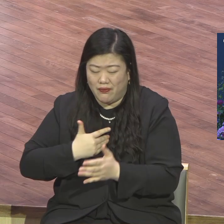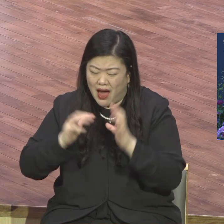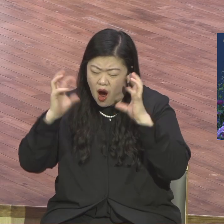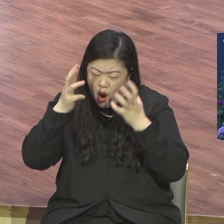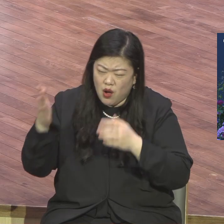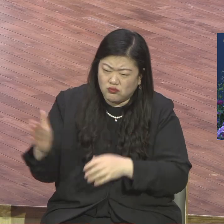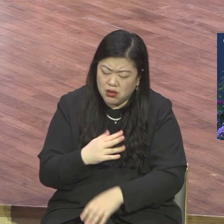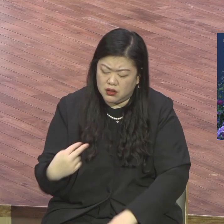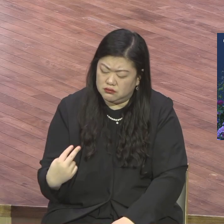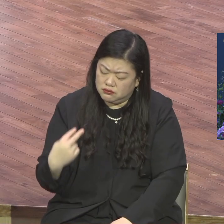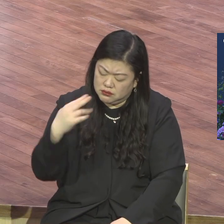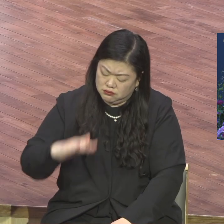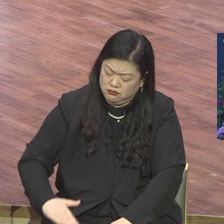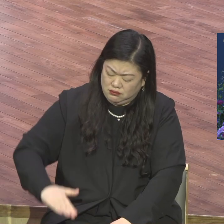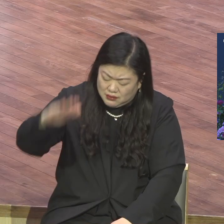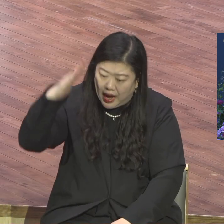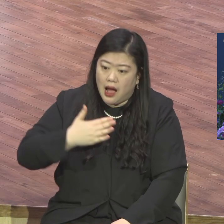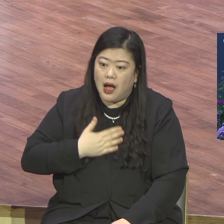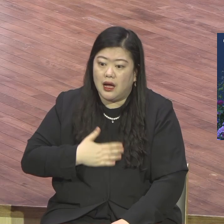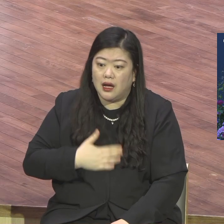때문에 안 받아요.